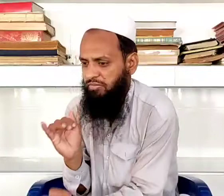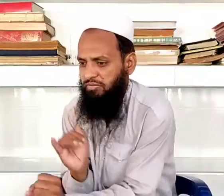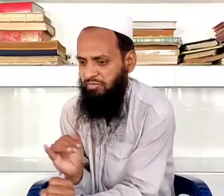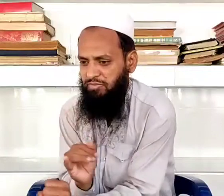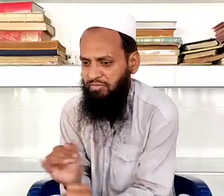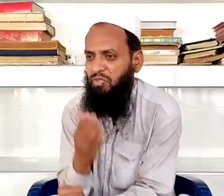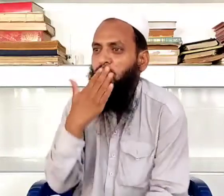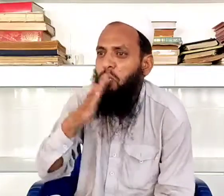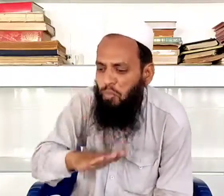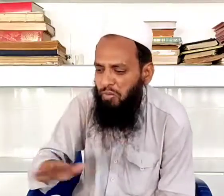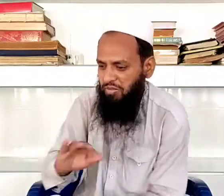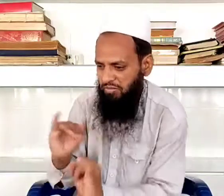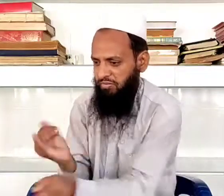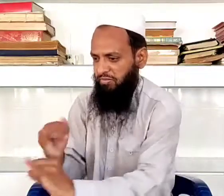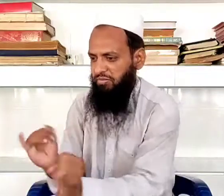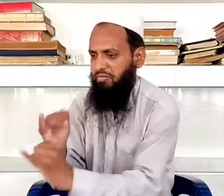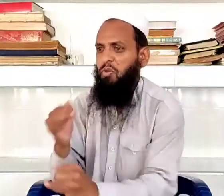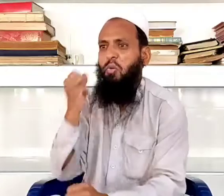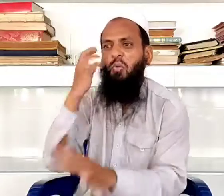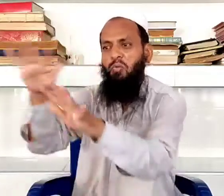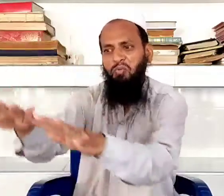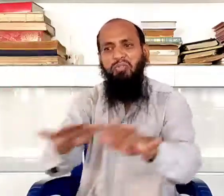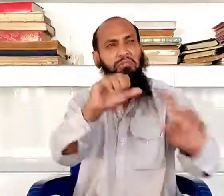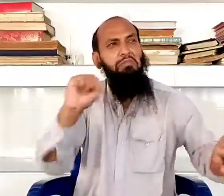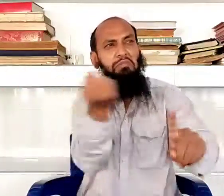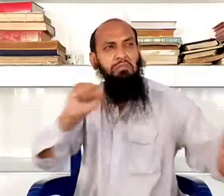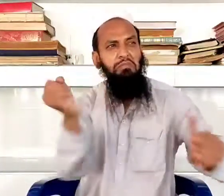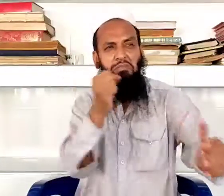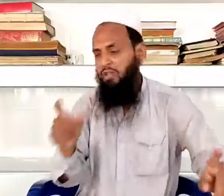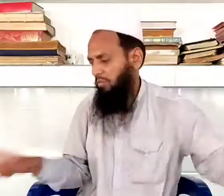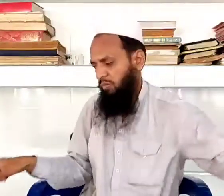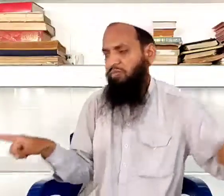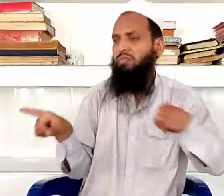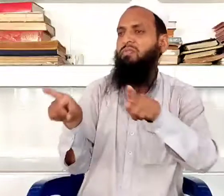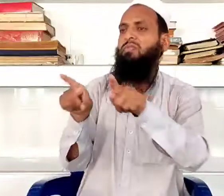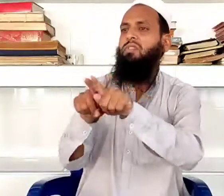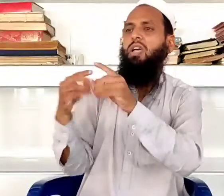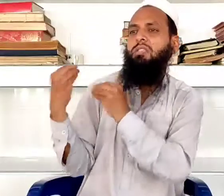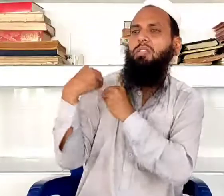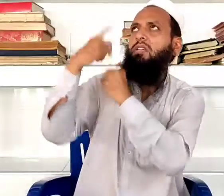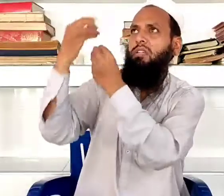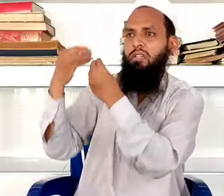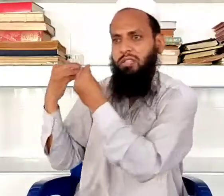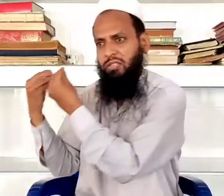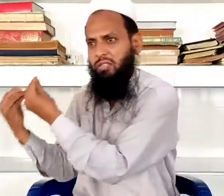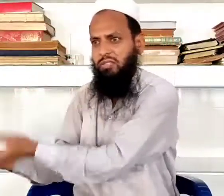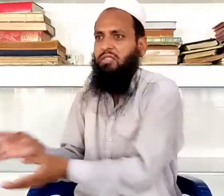مقابلہ اور رب رب دا مقابلہ کرا جناب